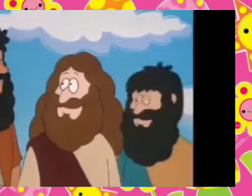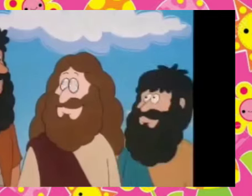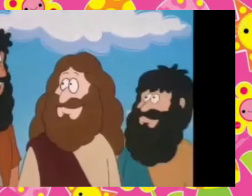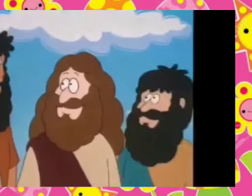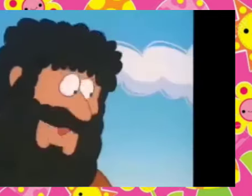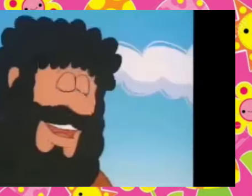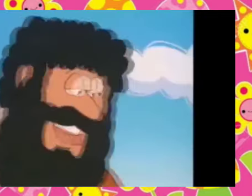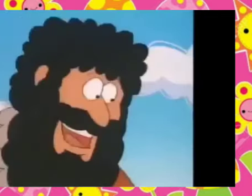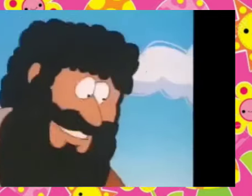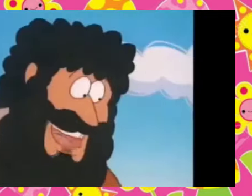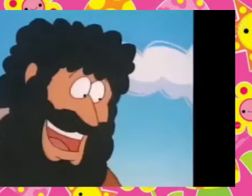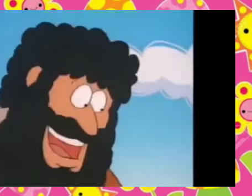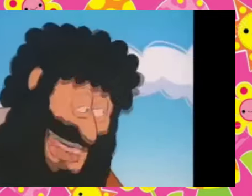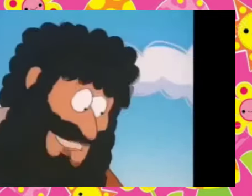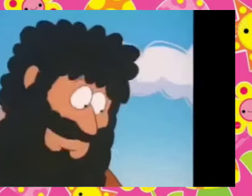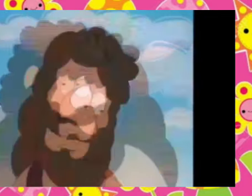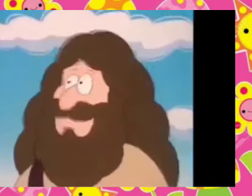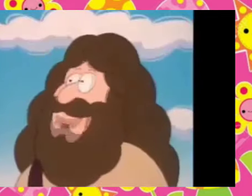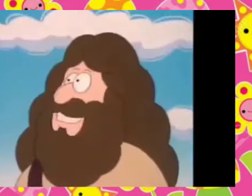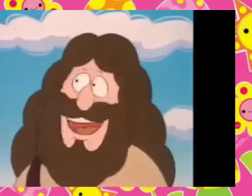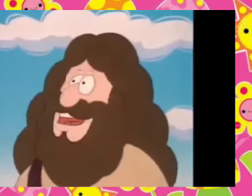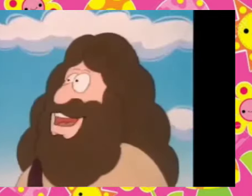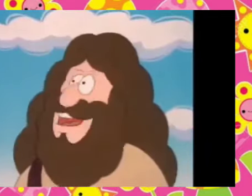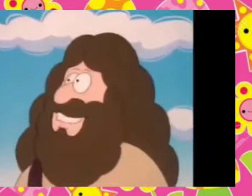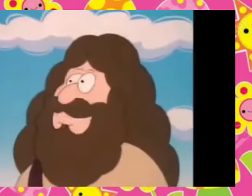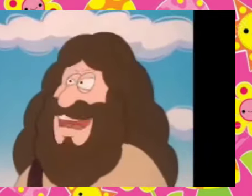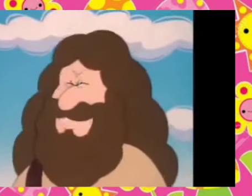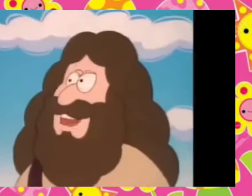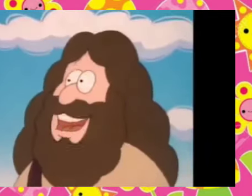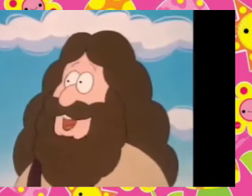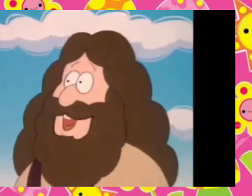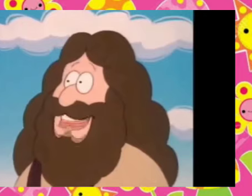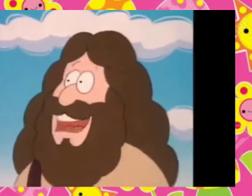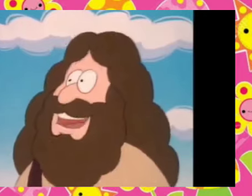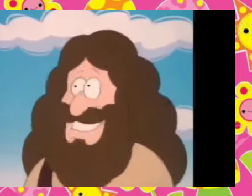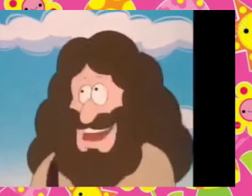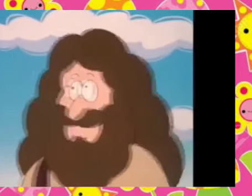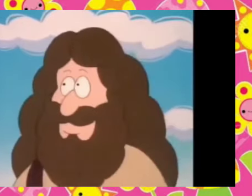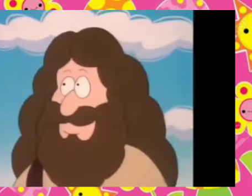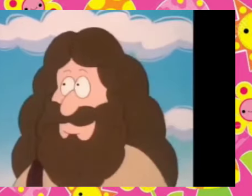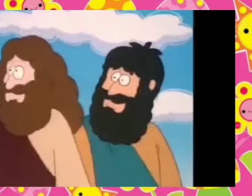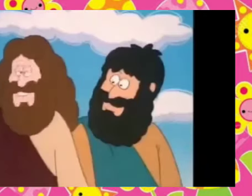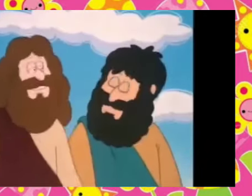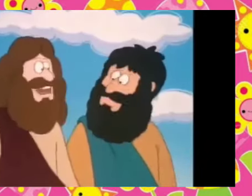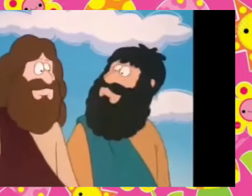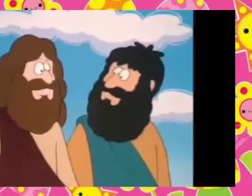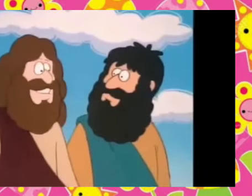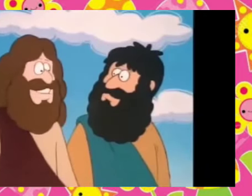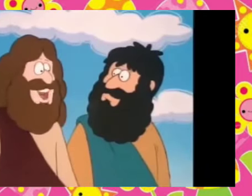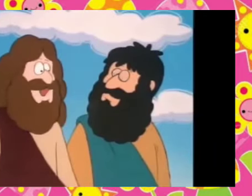¿Podemos irnos todos a casa para comer algo? Pero Pedro, aún tengo tantas cosas que contarles. Felipe,